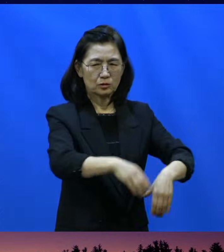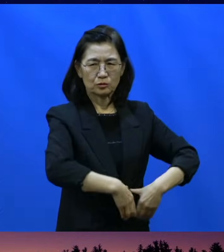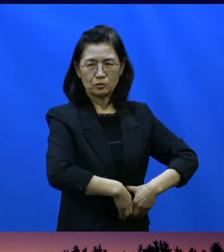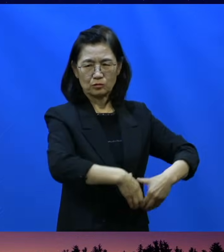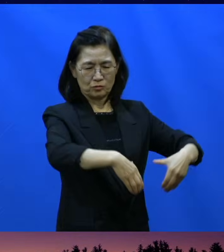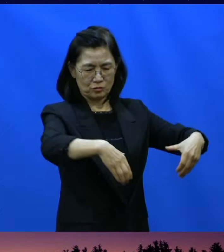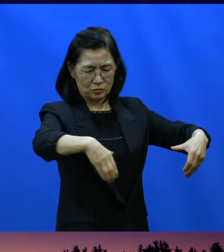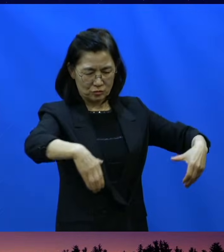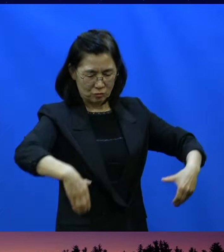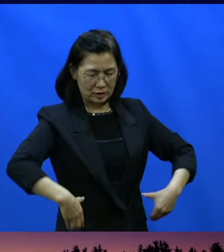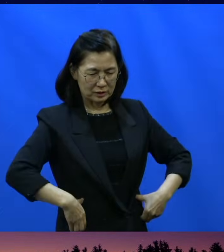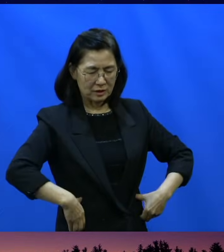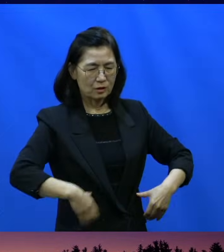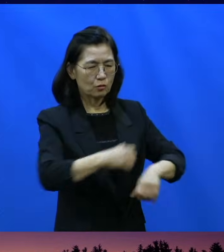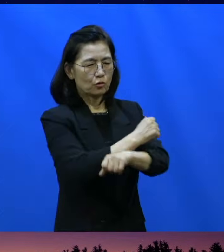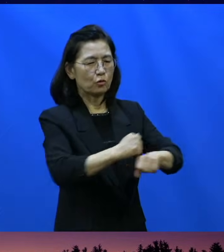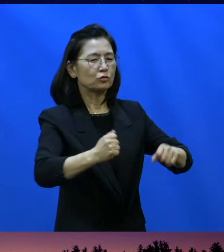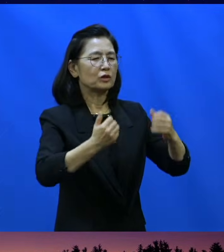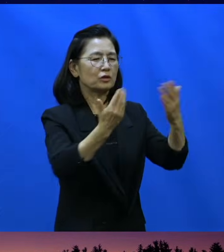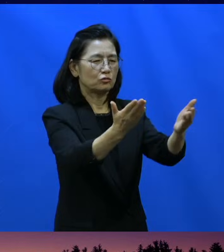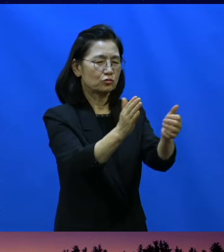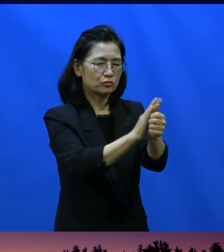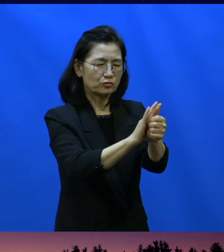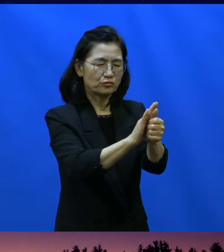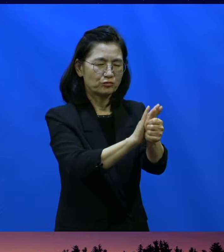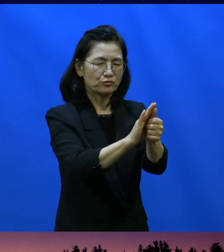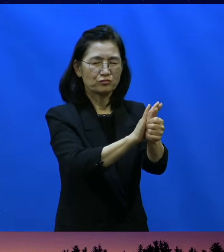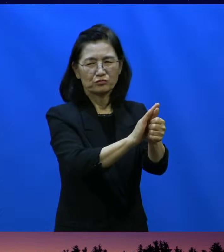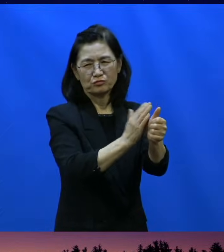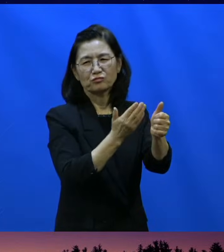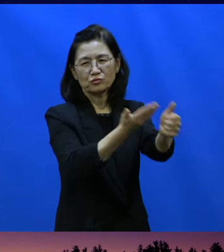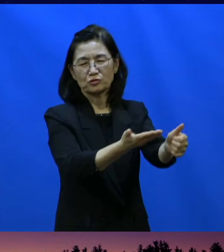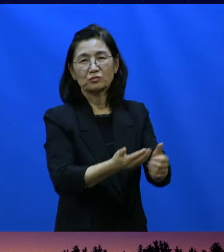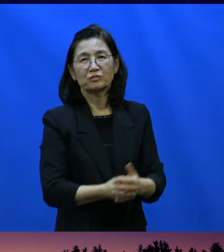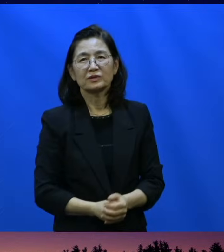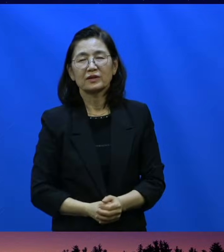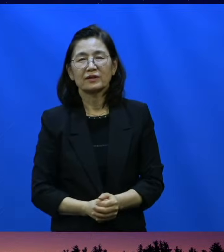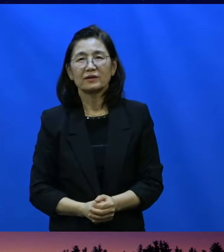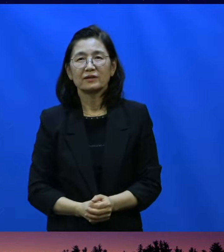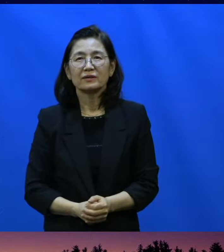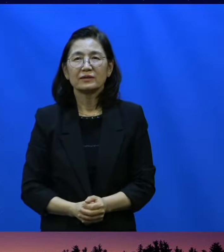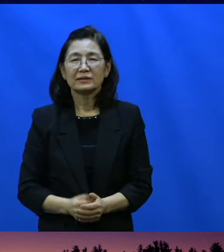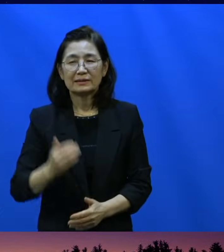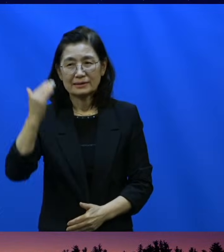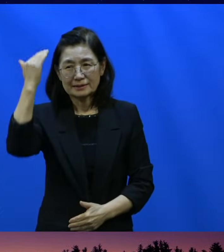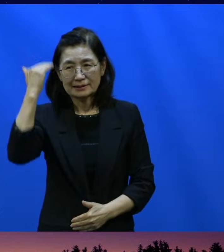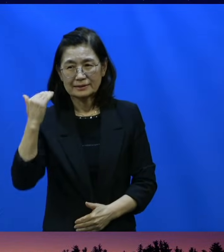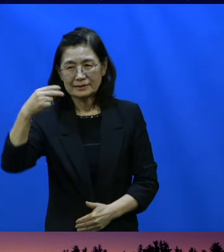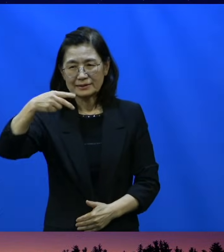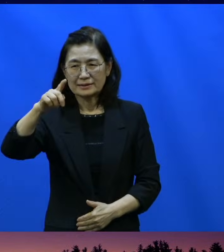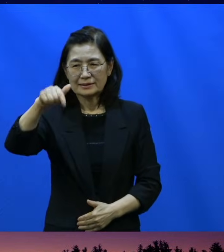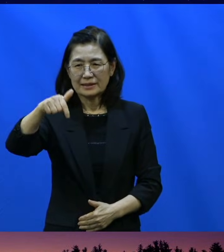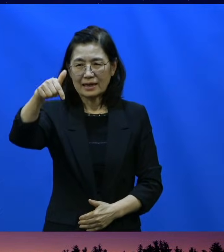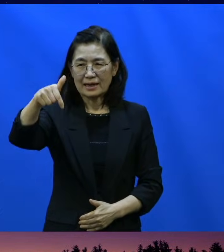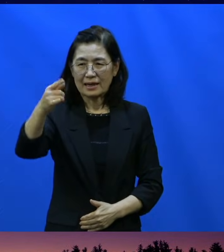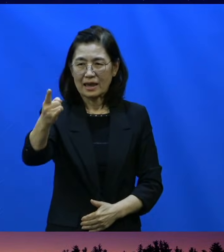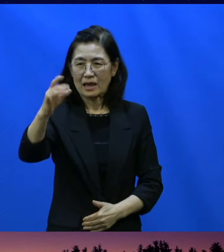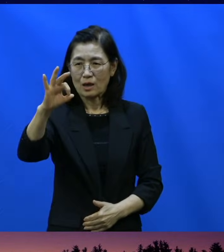너그러워요. 삭개오를 보세요, 여러분. 삭개오는 주님을 만나고 난 다음에는 그냥